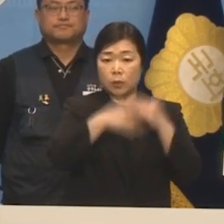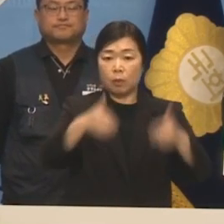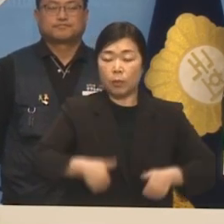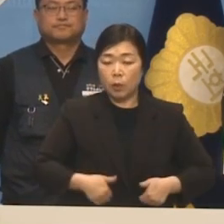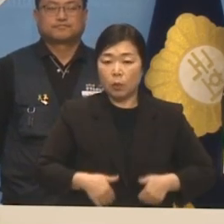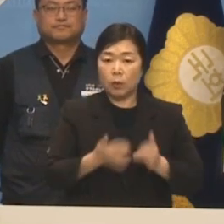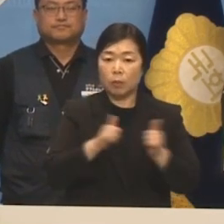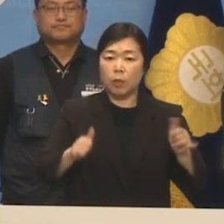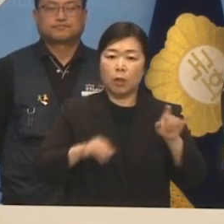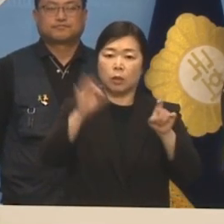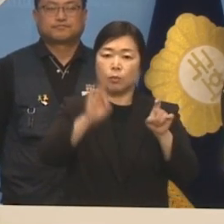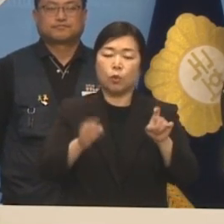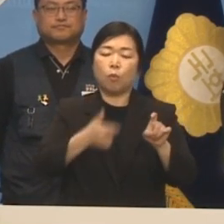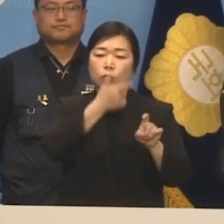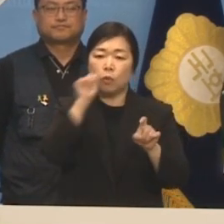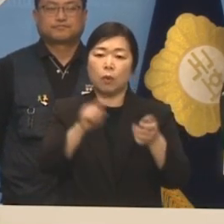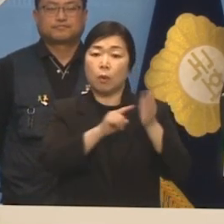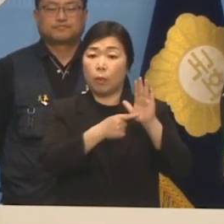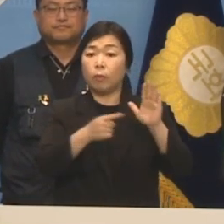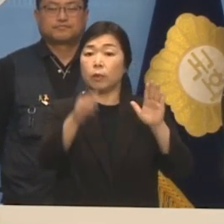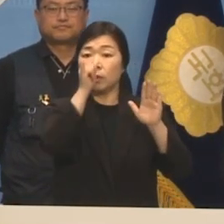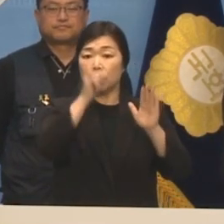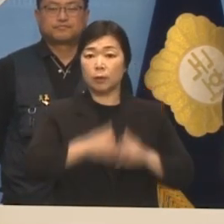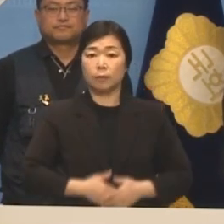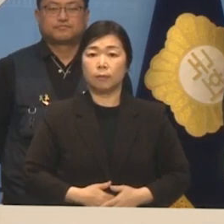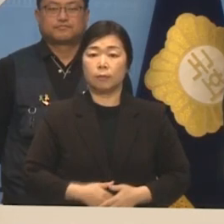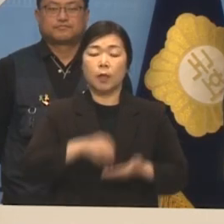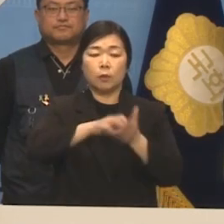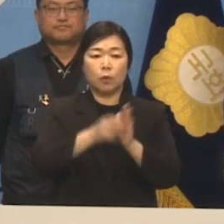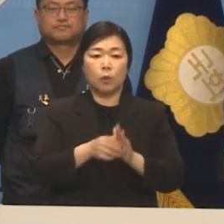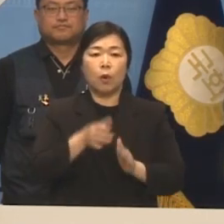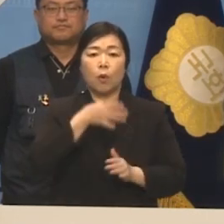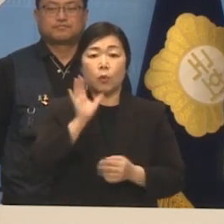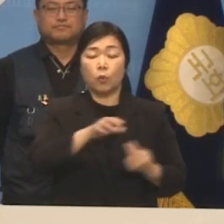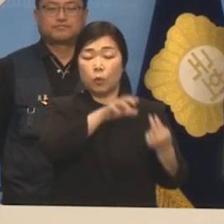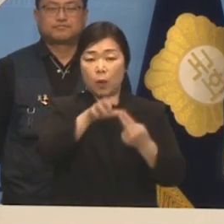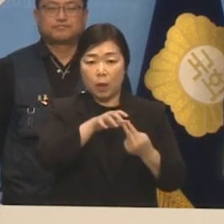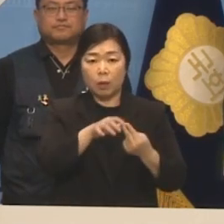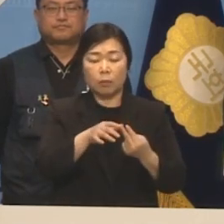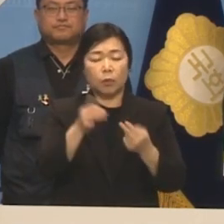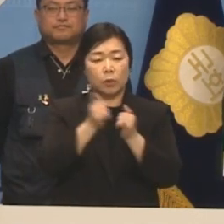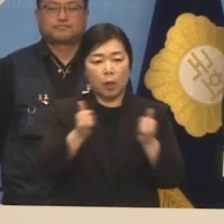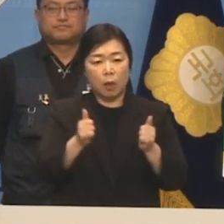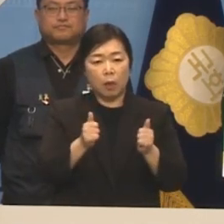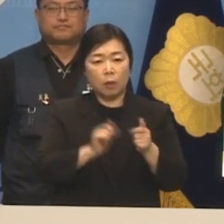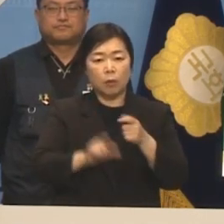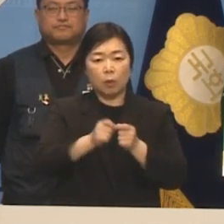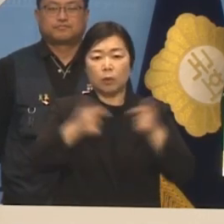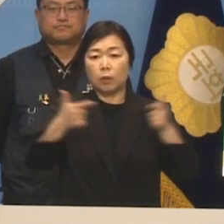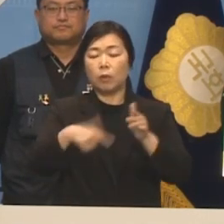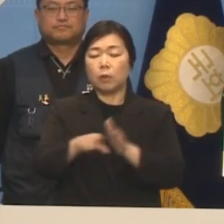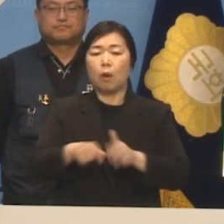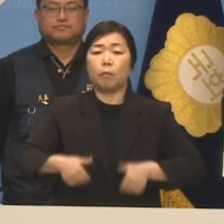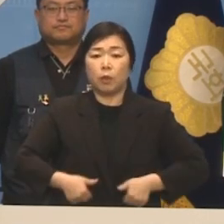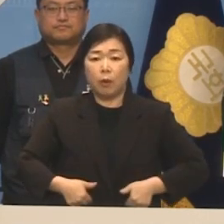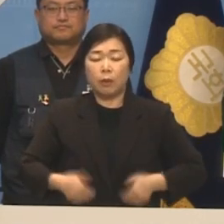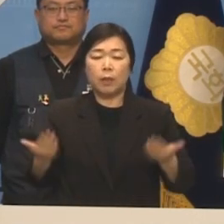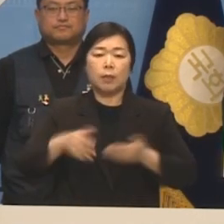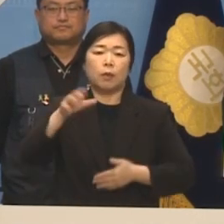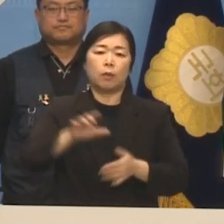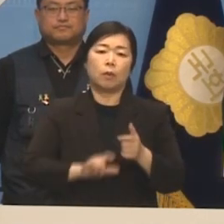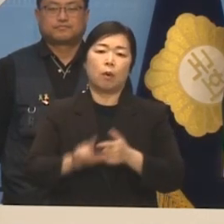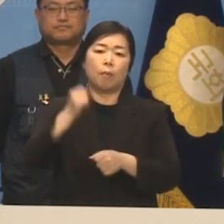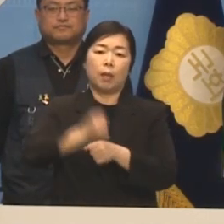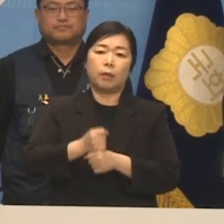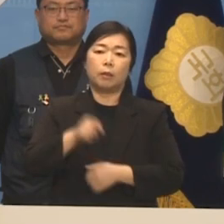10%가 부족하다는 전망을 내놓고 있습니다. 그만큼 요양보호사들을 확충하기 위해서 이들이 필요한 일터를 만드는